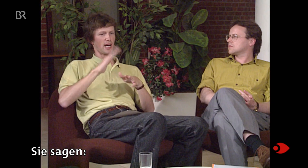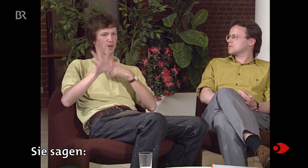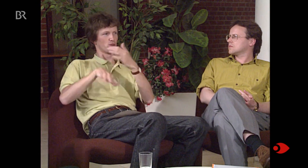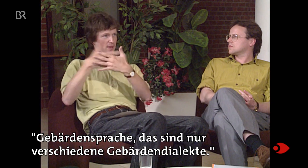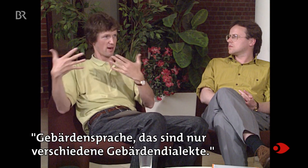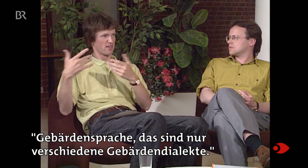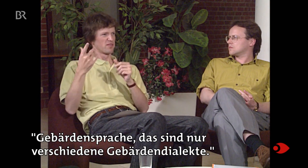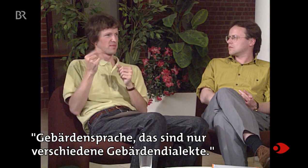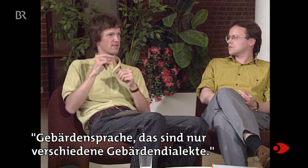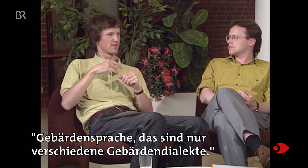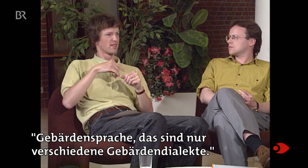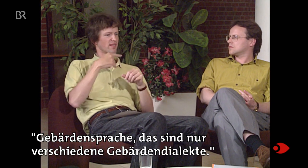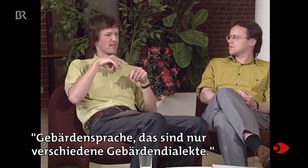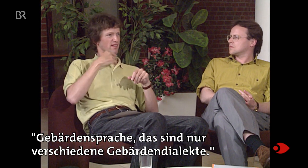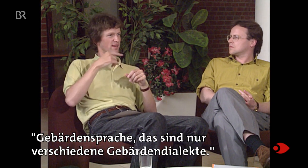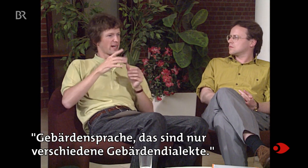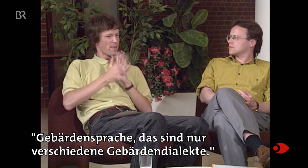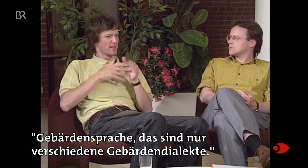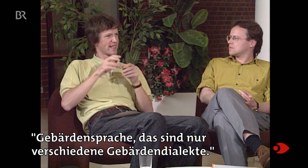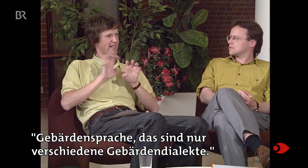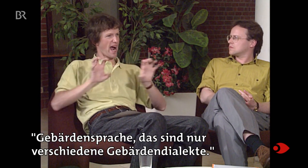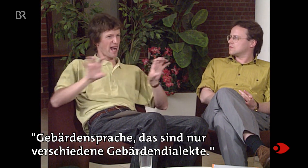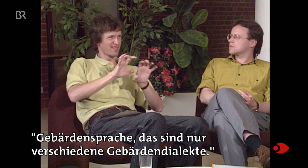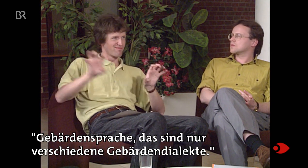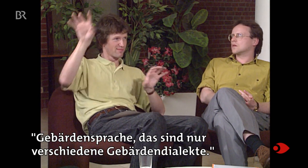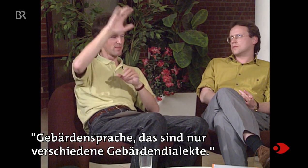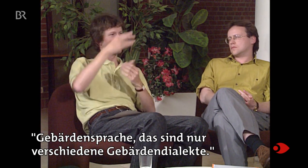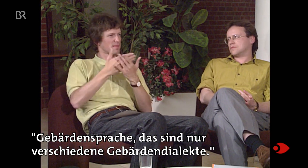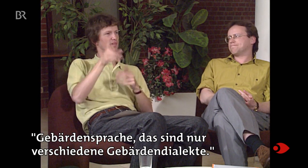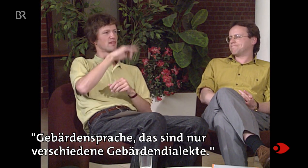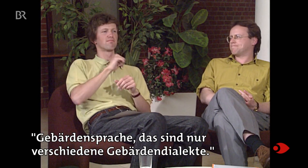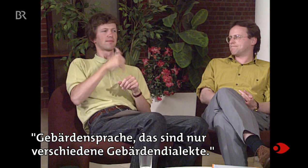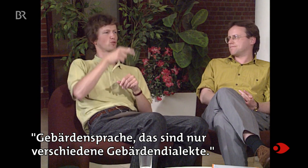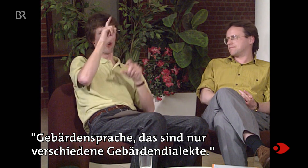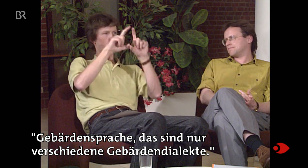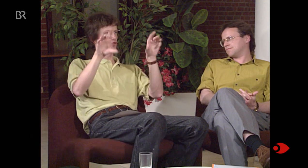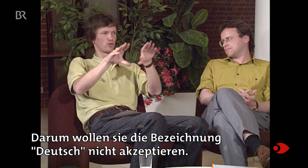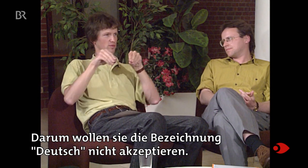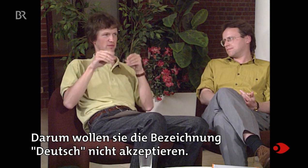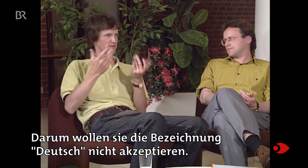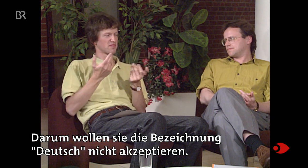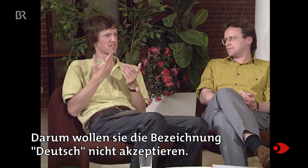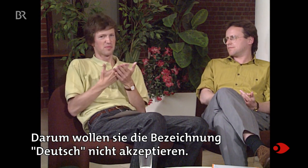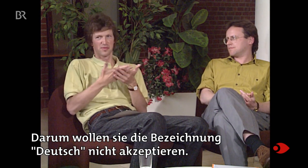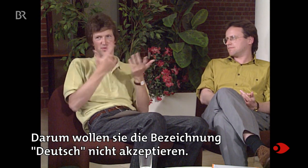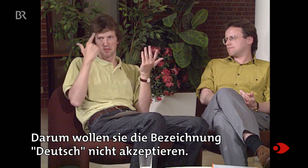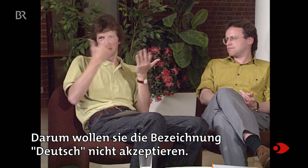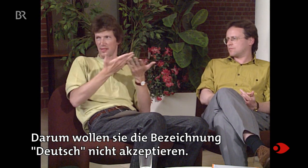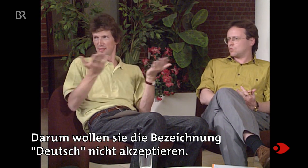Gebärdensprache, das sind nur verschiedene Gebärdendialekte. Darum wollen sie die Bezeichnung Deutsch